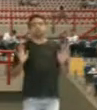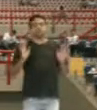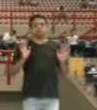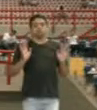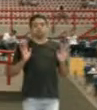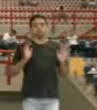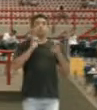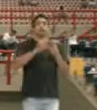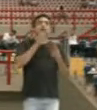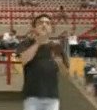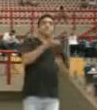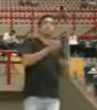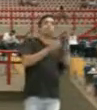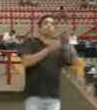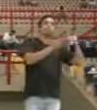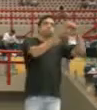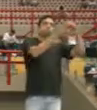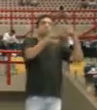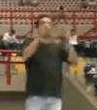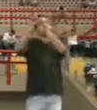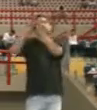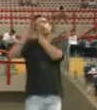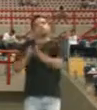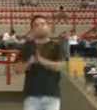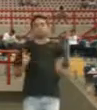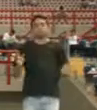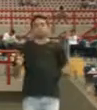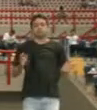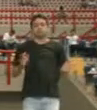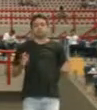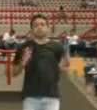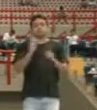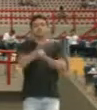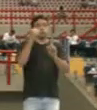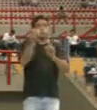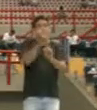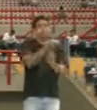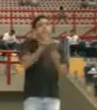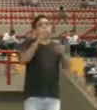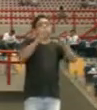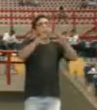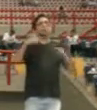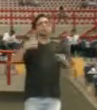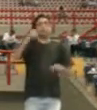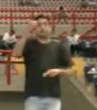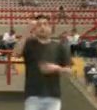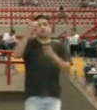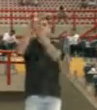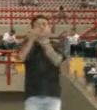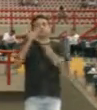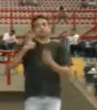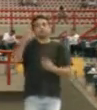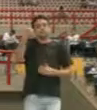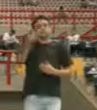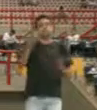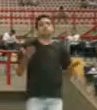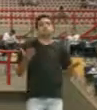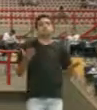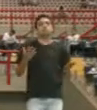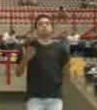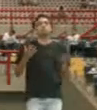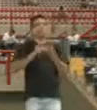É mais benéfico ou maléfico à sociedade, em vez de ter uma maioridade de 18 anos, ter de 16?